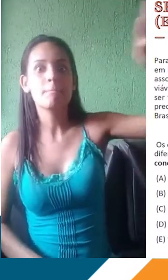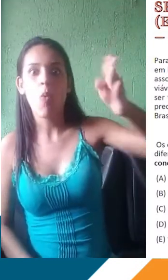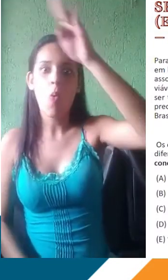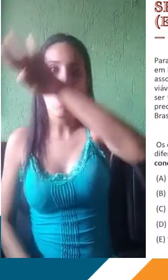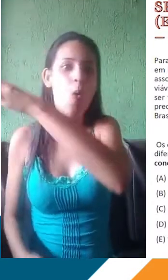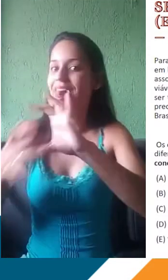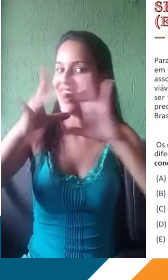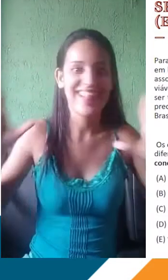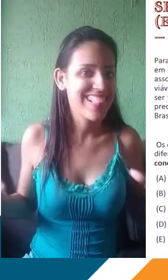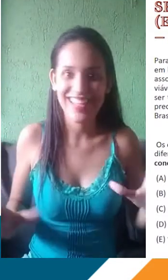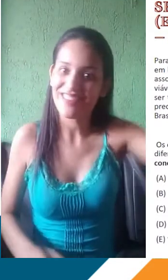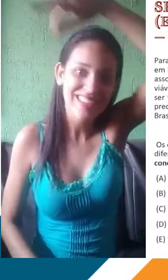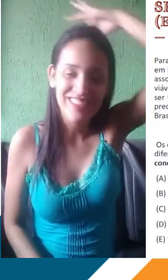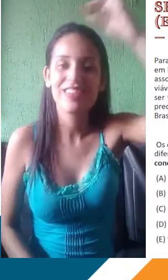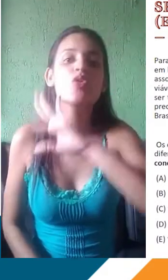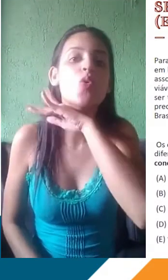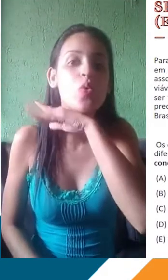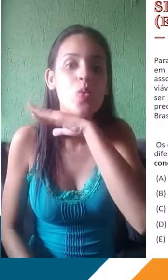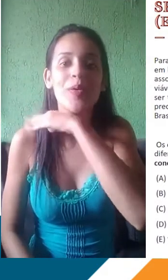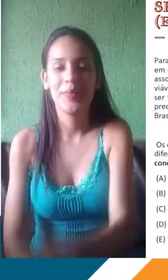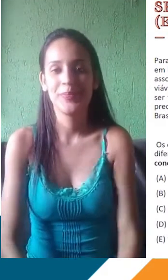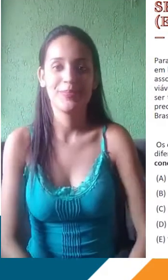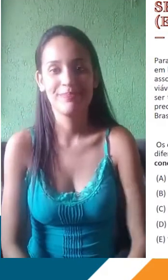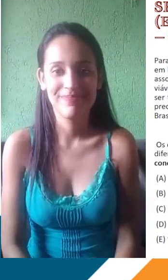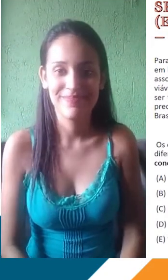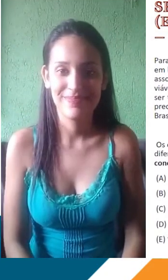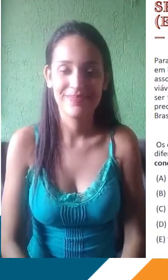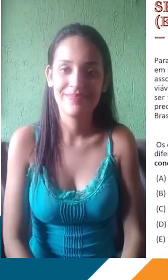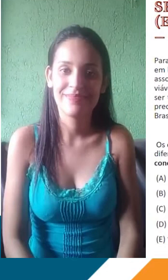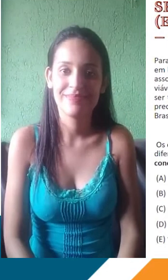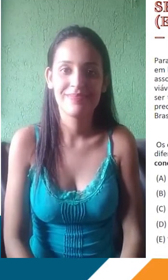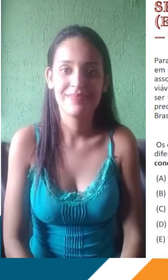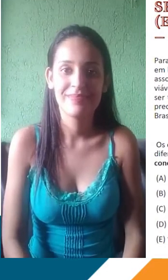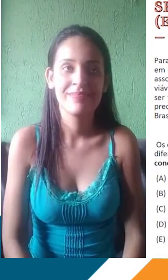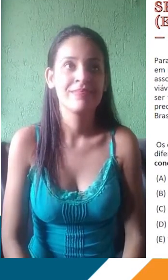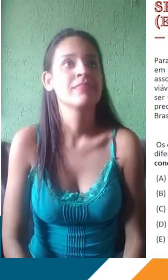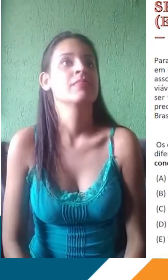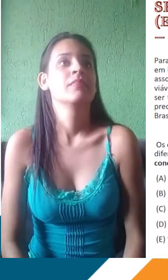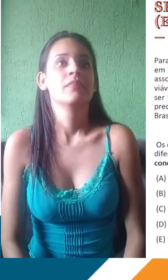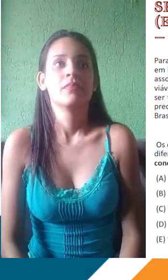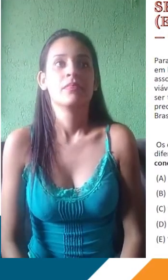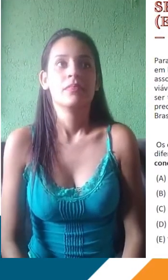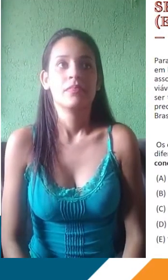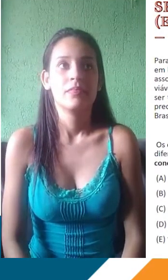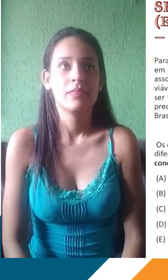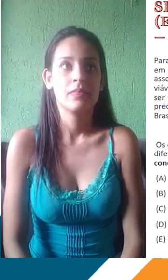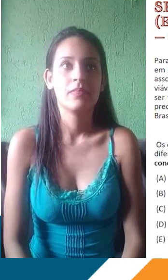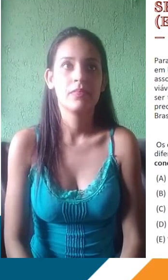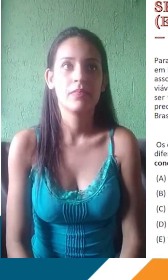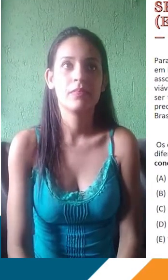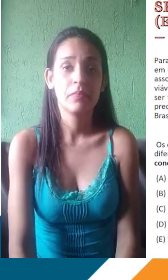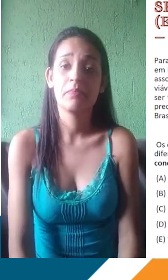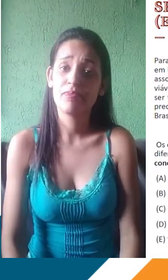de assombrações malditas. Qualidades sobrenaturais não são as únicas razões para considerarmos as favelas um modelo